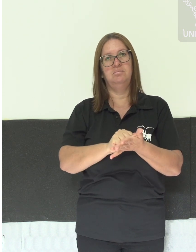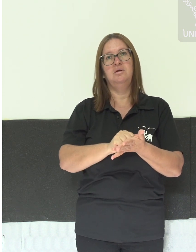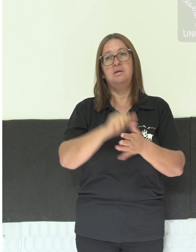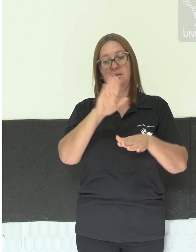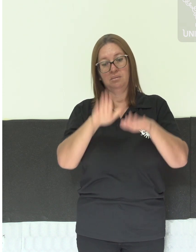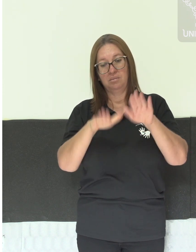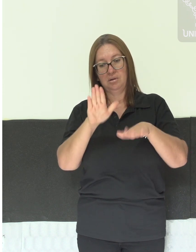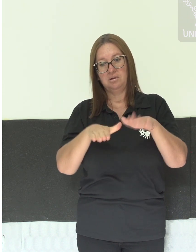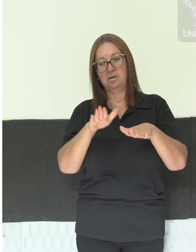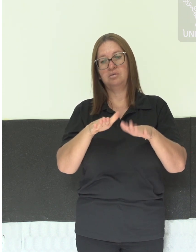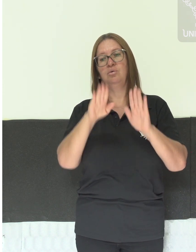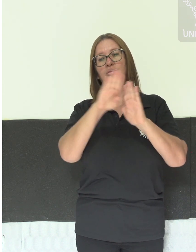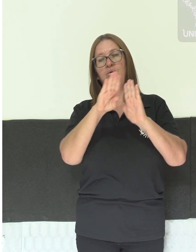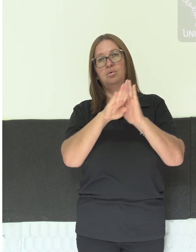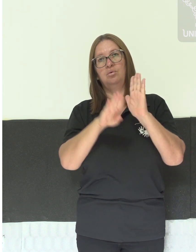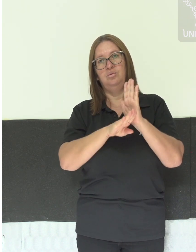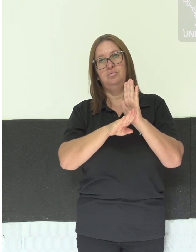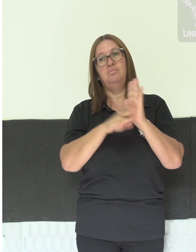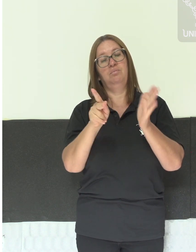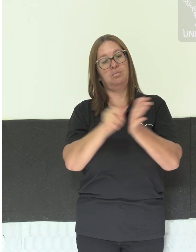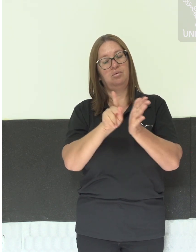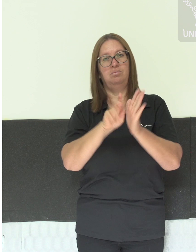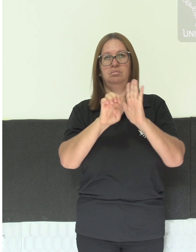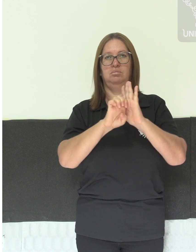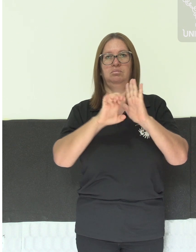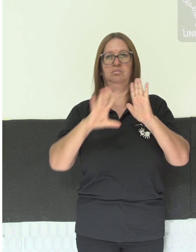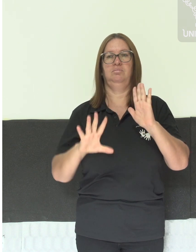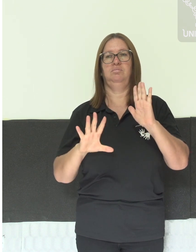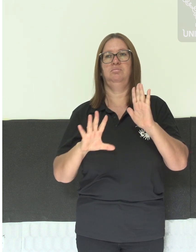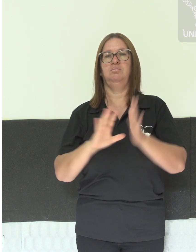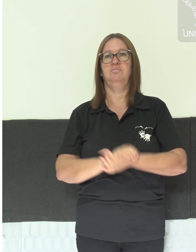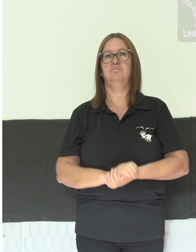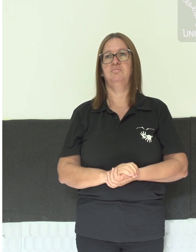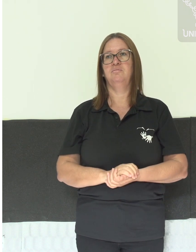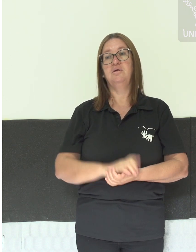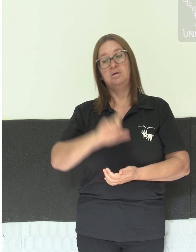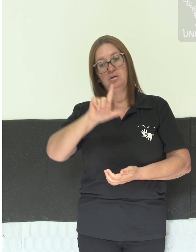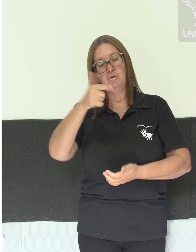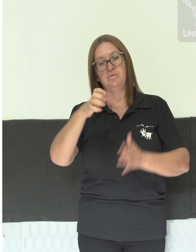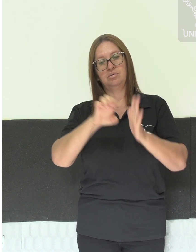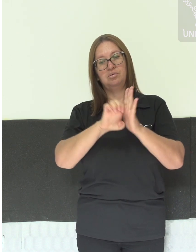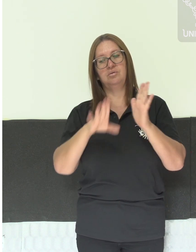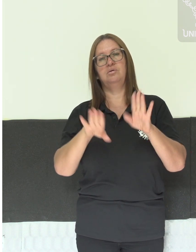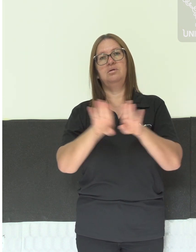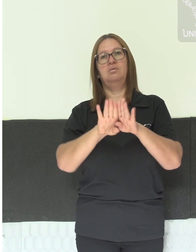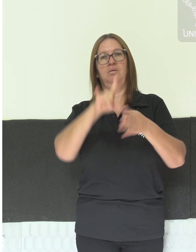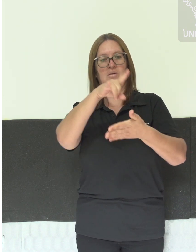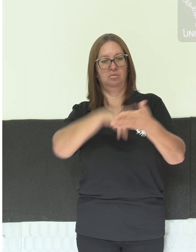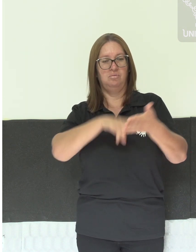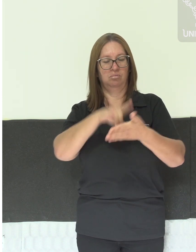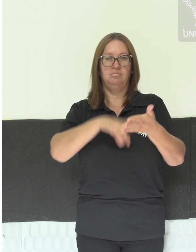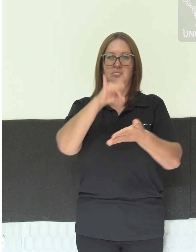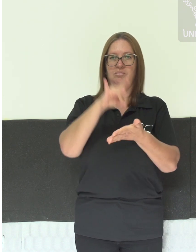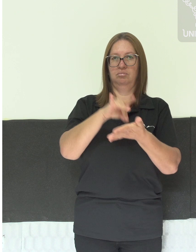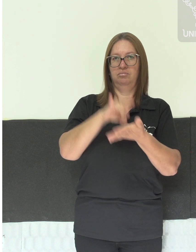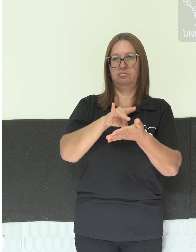conforme procedimentos descritos no presente edital, e em eventuais editais e documentos oficiais